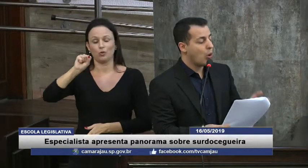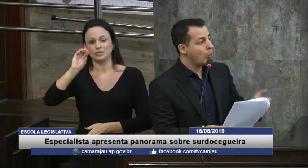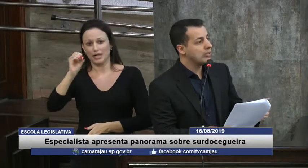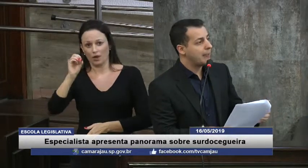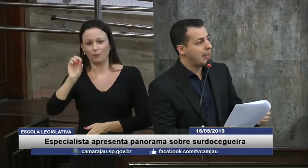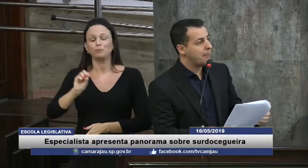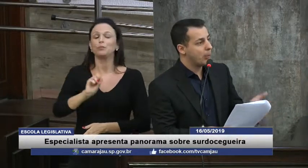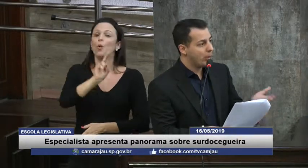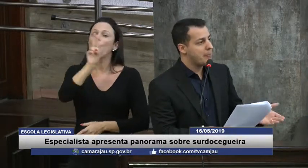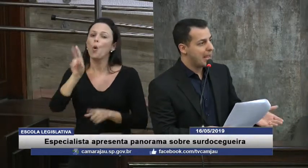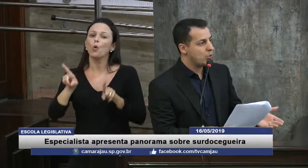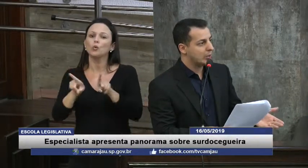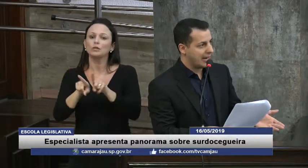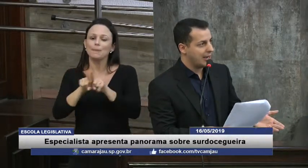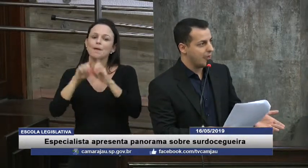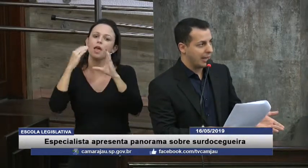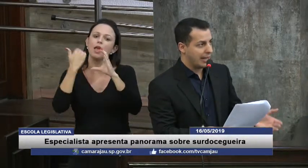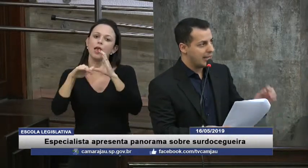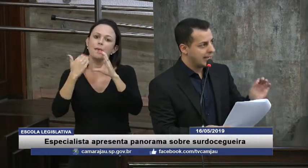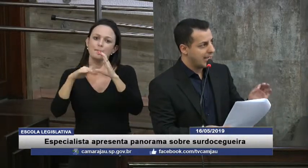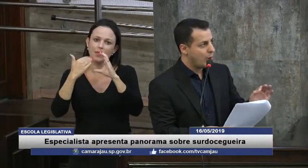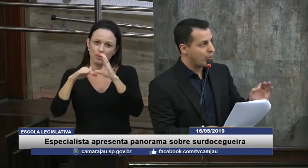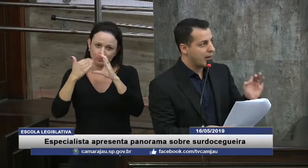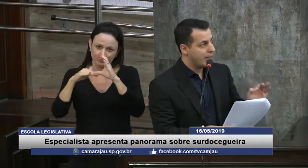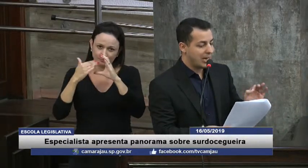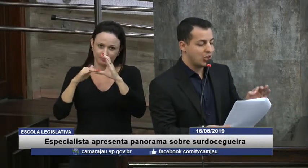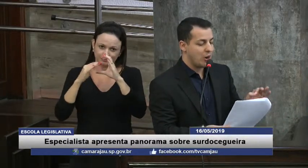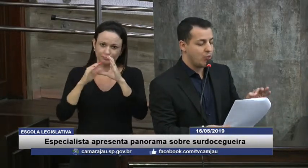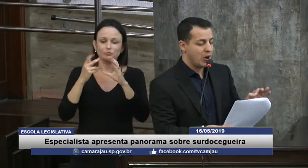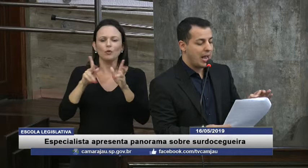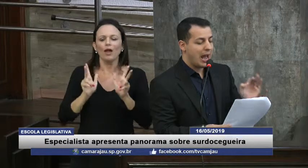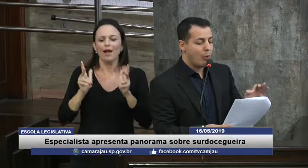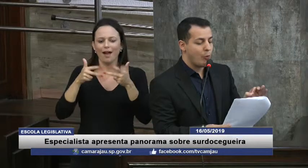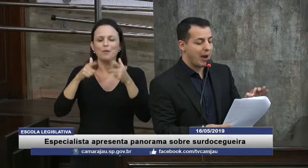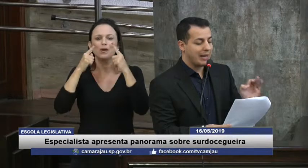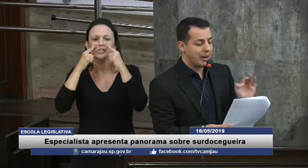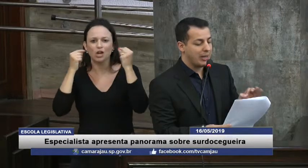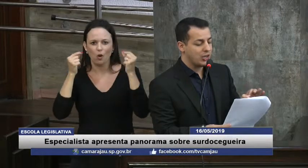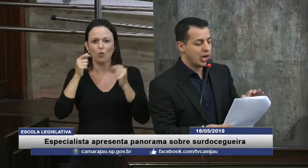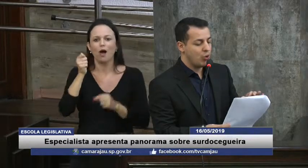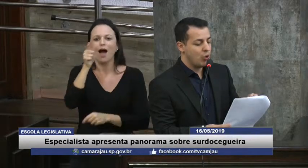3602-8780, ou também pelo e-mail da Câmara, que é o